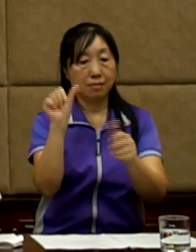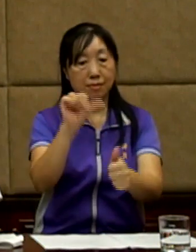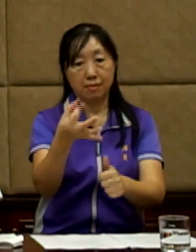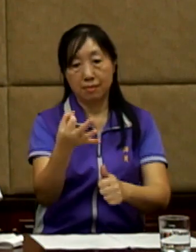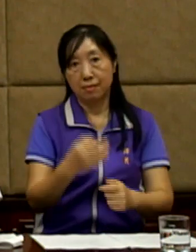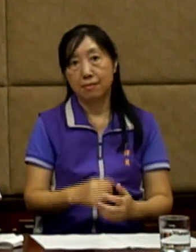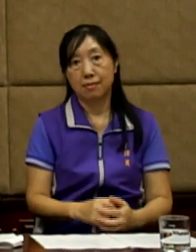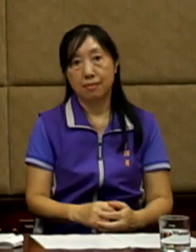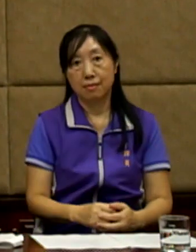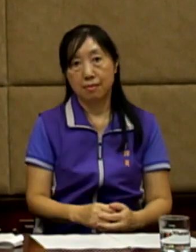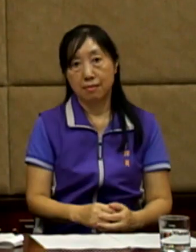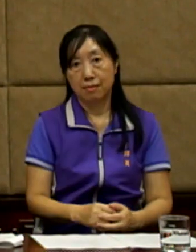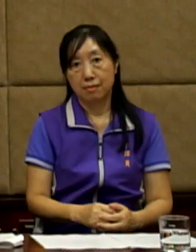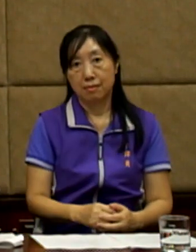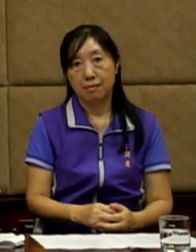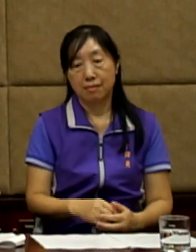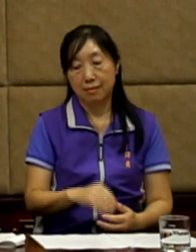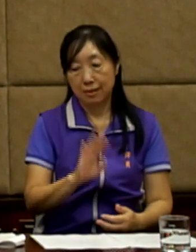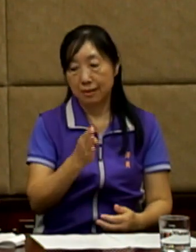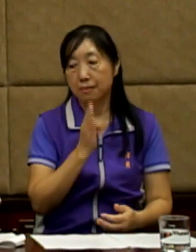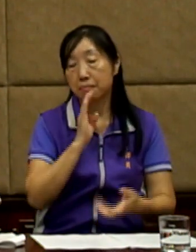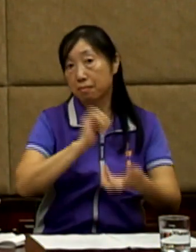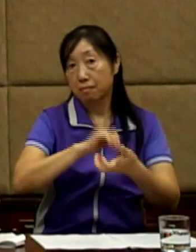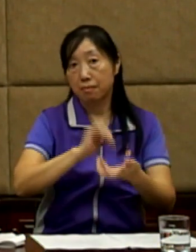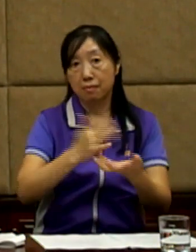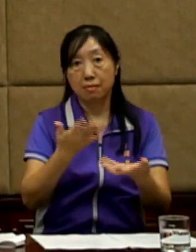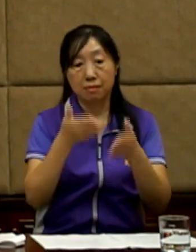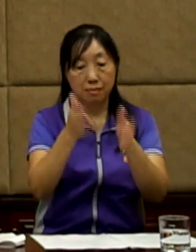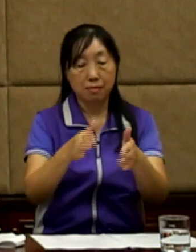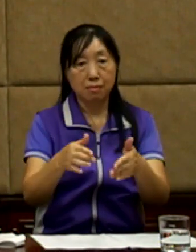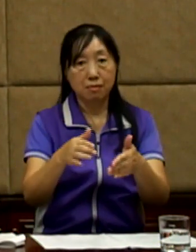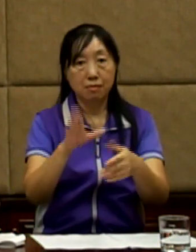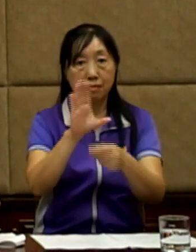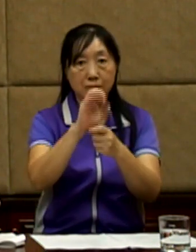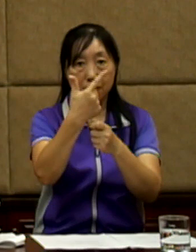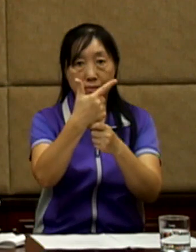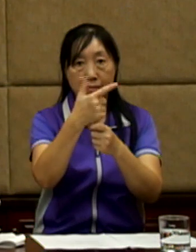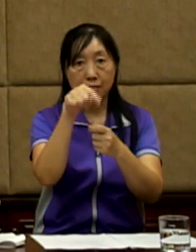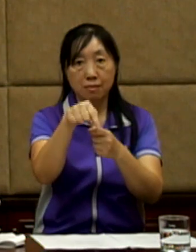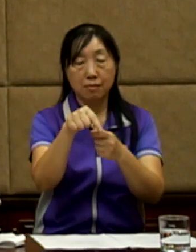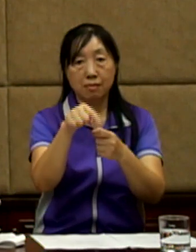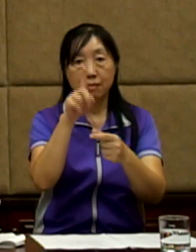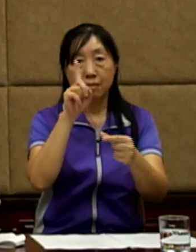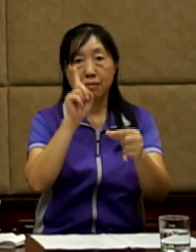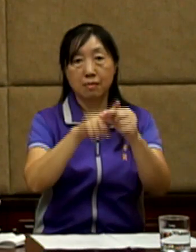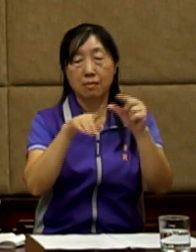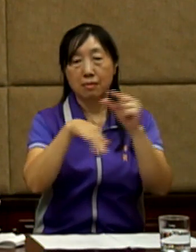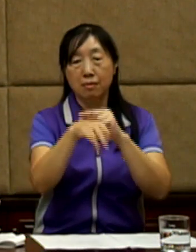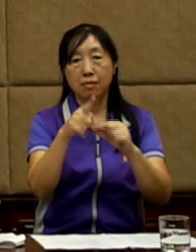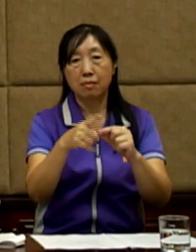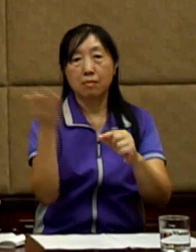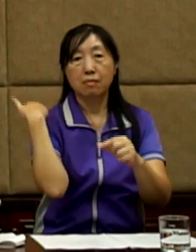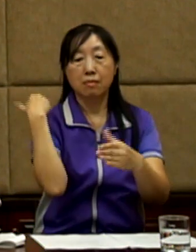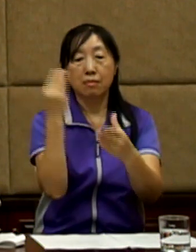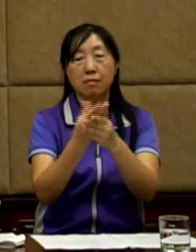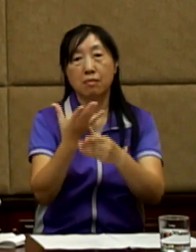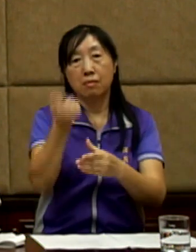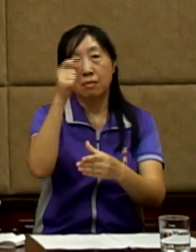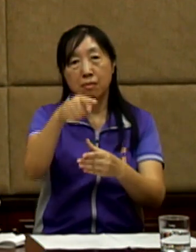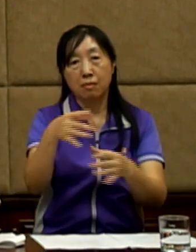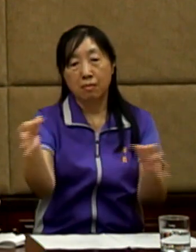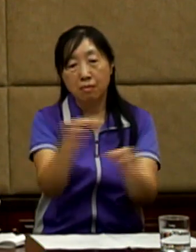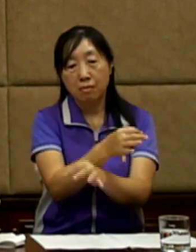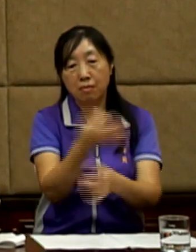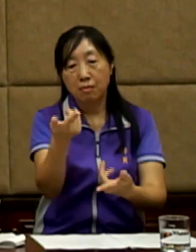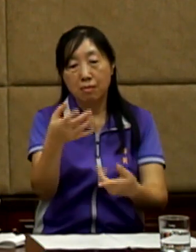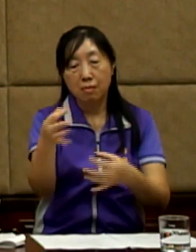但是也另外也不排除对96年度的这个中广的股权交易案重新去审视审